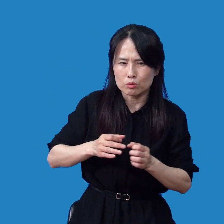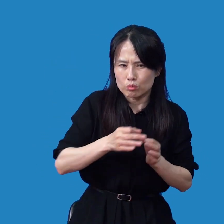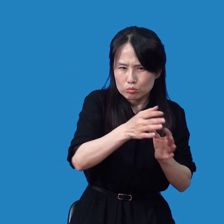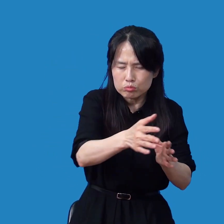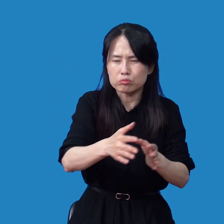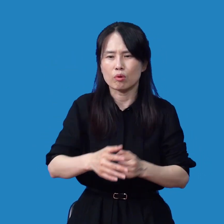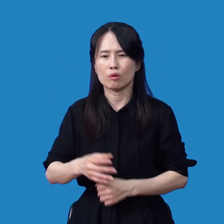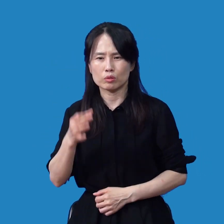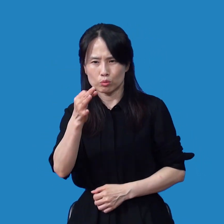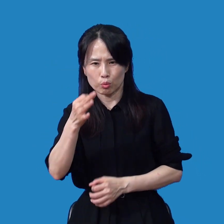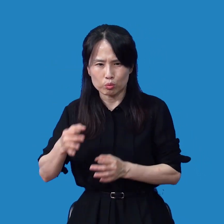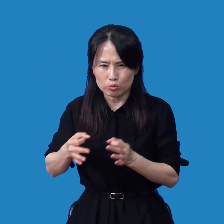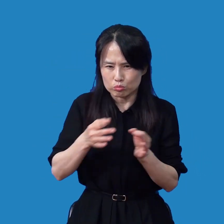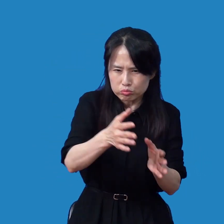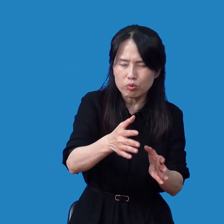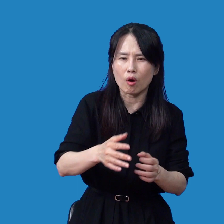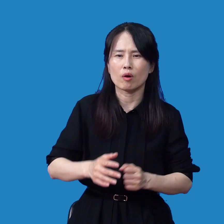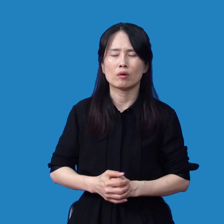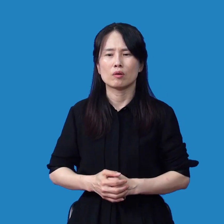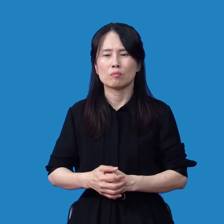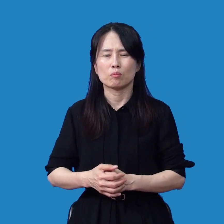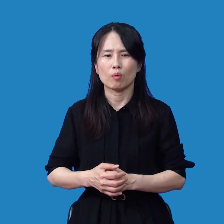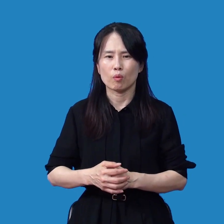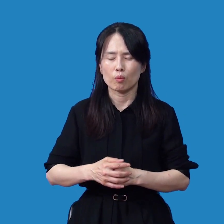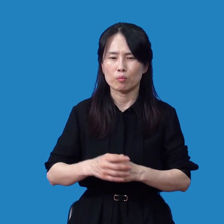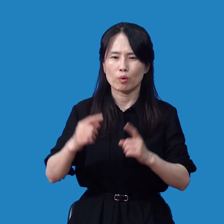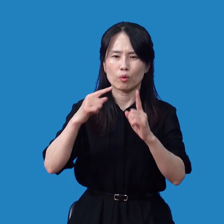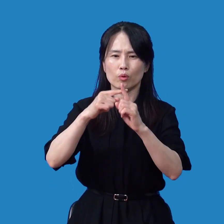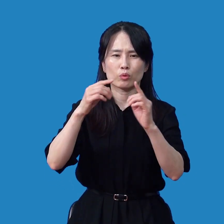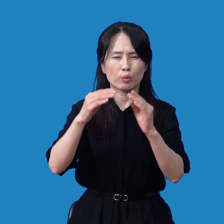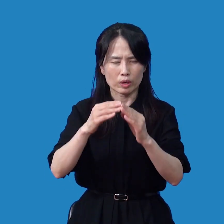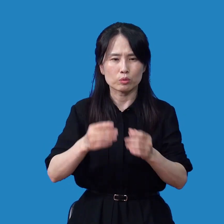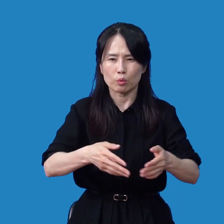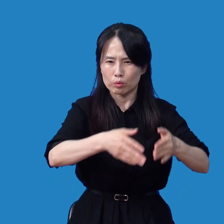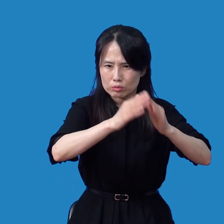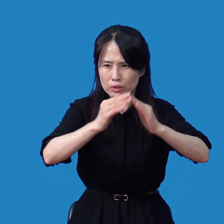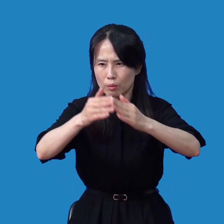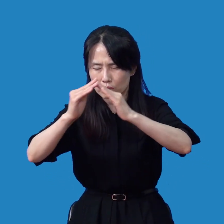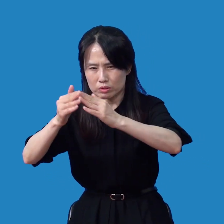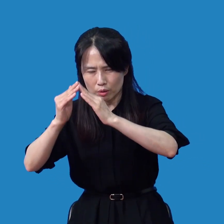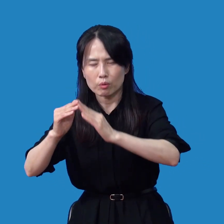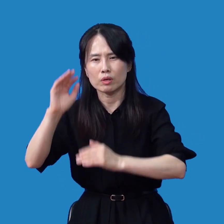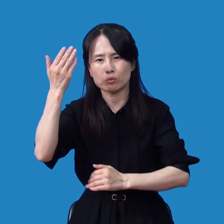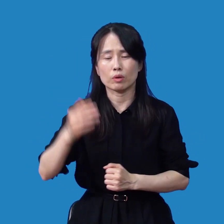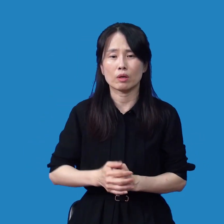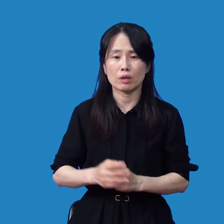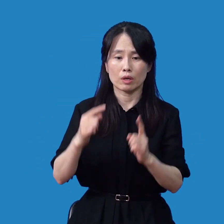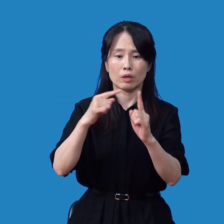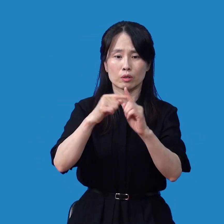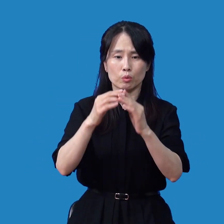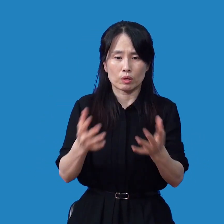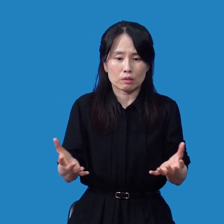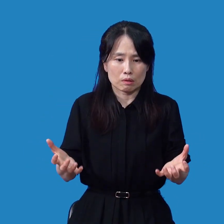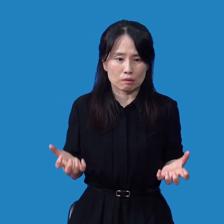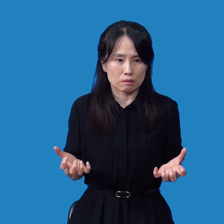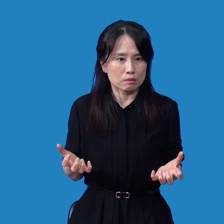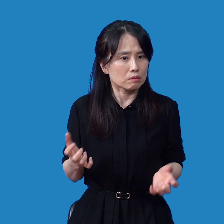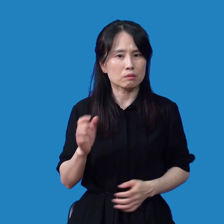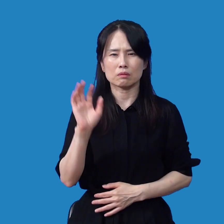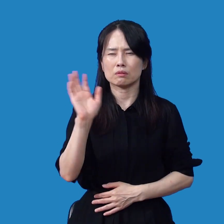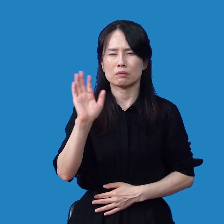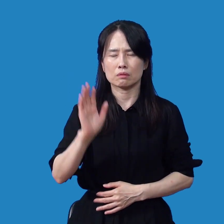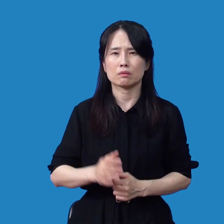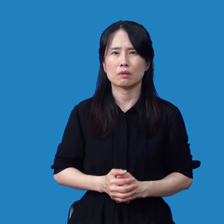내보내고 개척교회도 내보내고 계속해서 내보내야 합니다. 교회는 긁어 모으는 기관이 아닙니다.